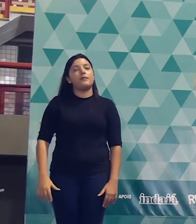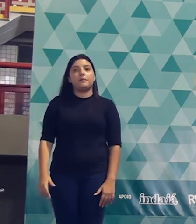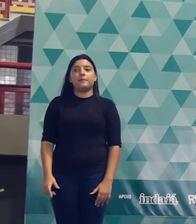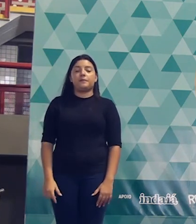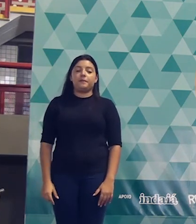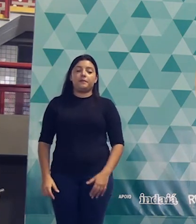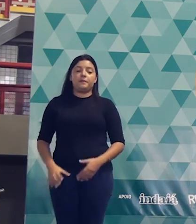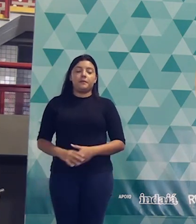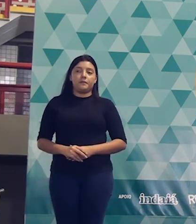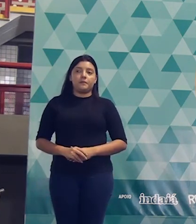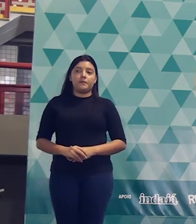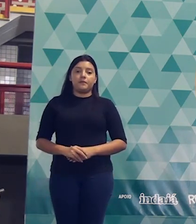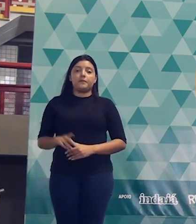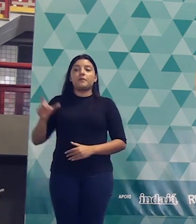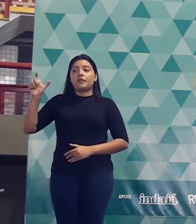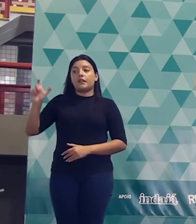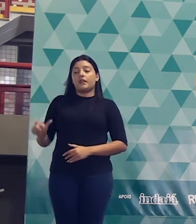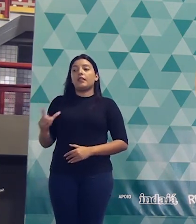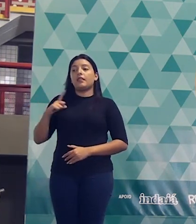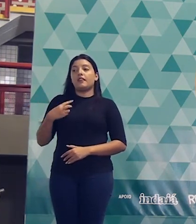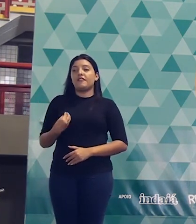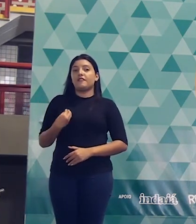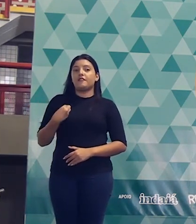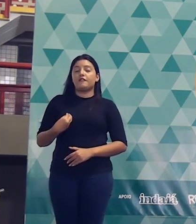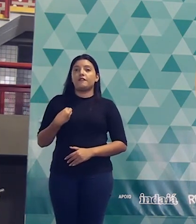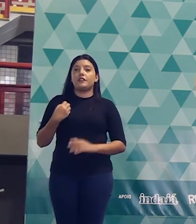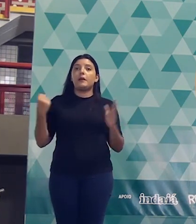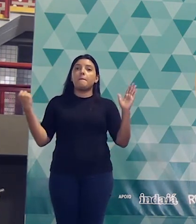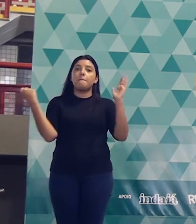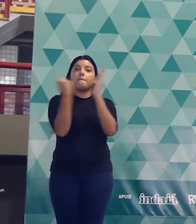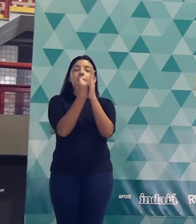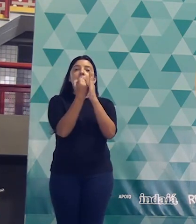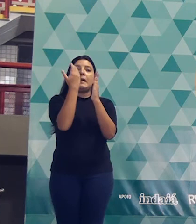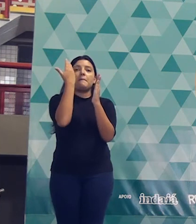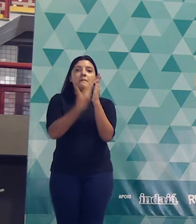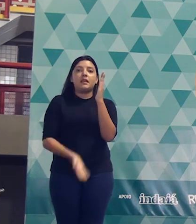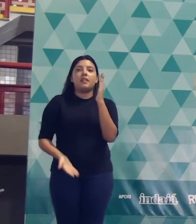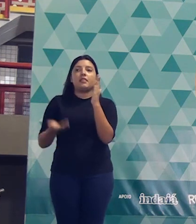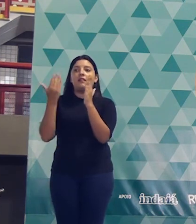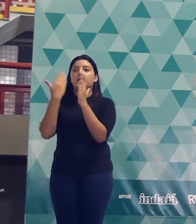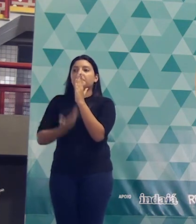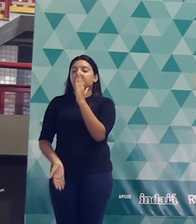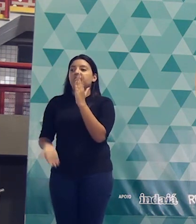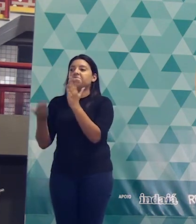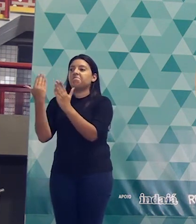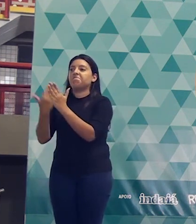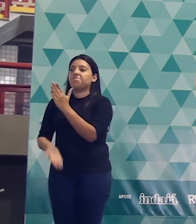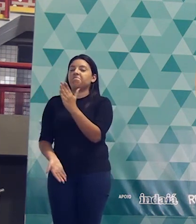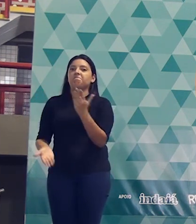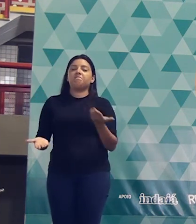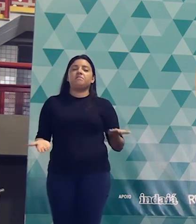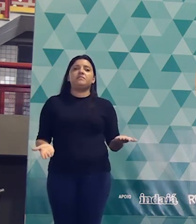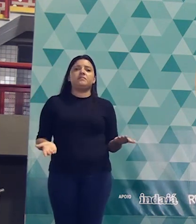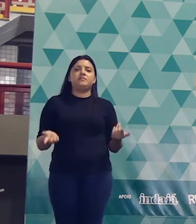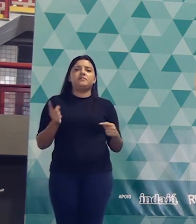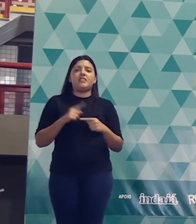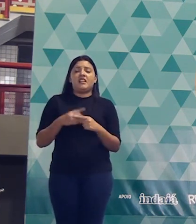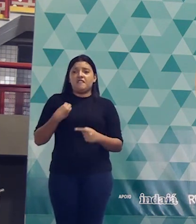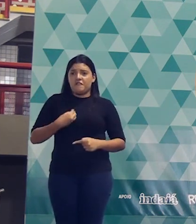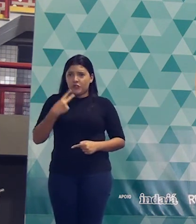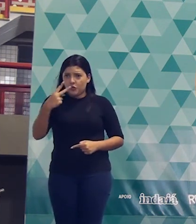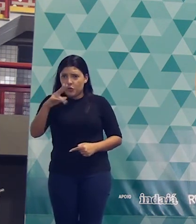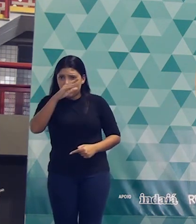tá certo? Ela teve uma vida muito marcada por perdas. Você acha que a sua vida é